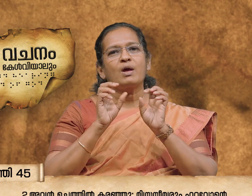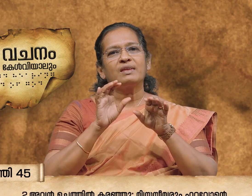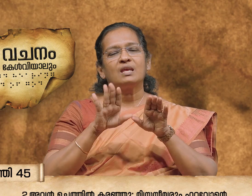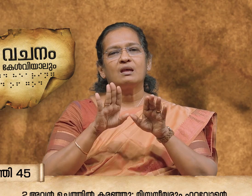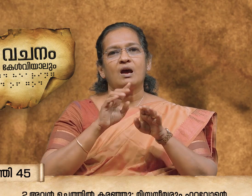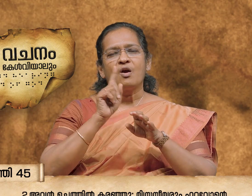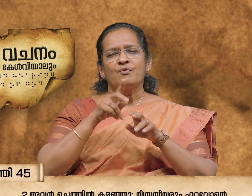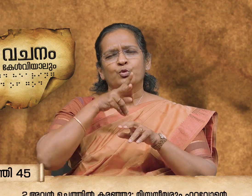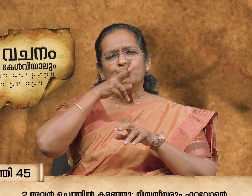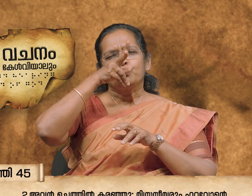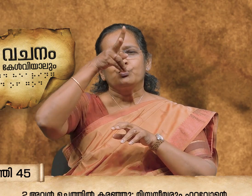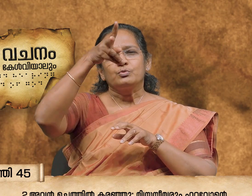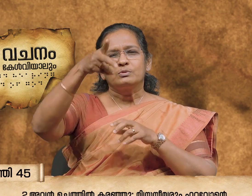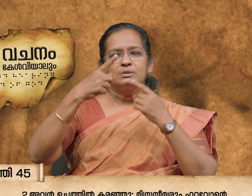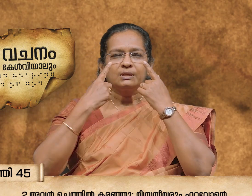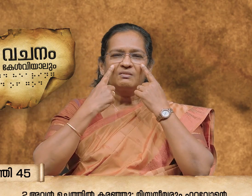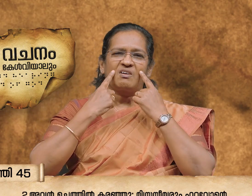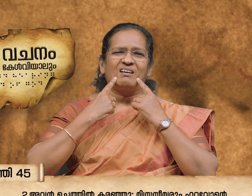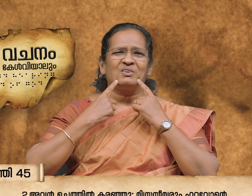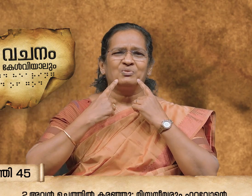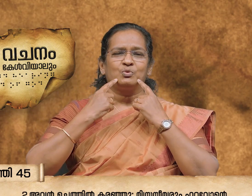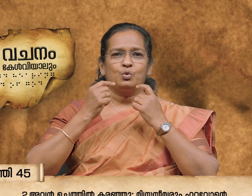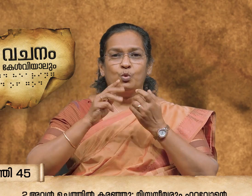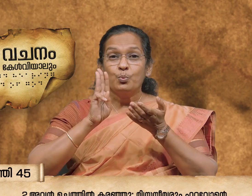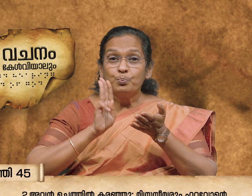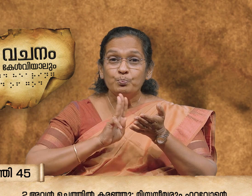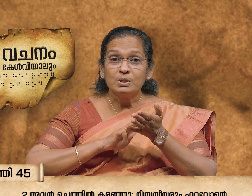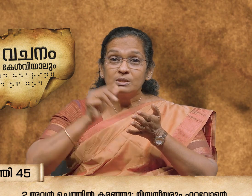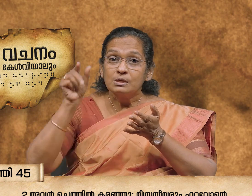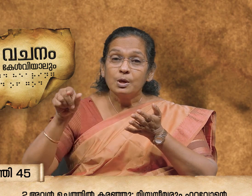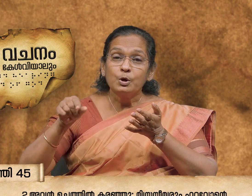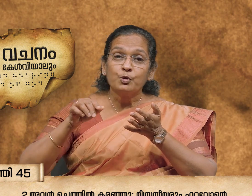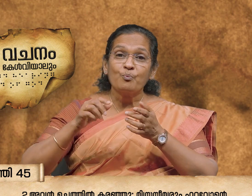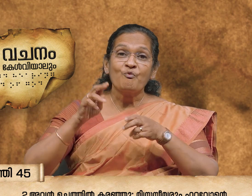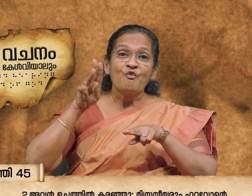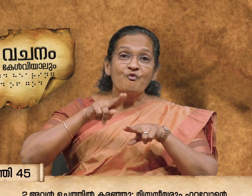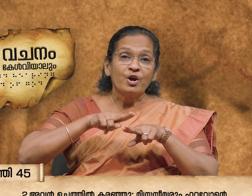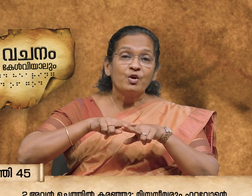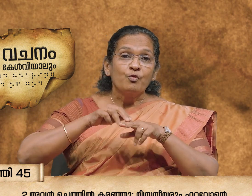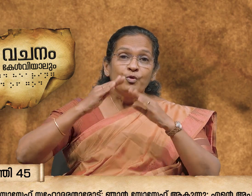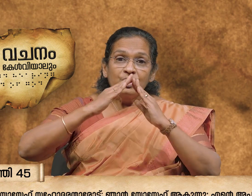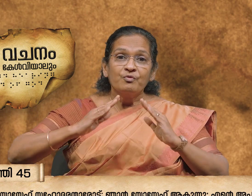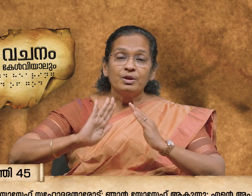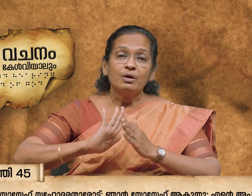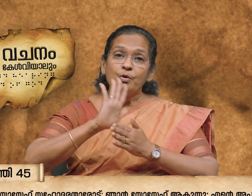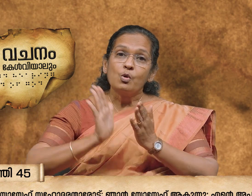ഉച്ചത്തിൽ കരഞ്ഞു. മിസ്രൈമ്യരും ഫറവോൻ്റെ ഗ്രഹവും അത് കേട്ടു. യോസഫ്